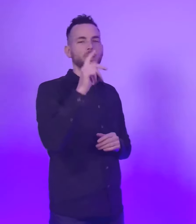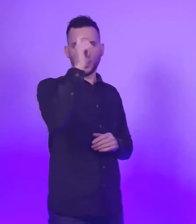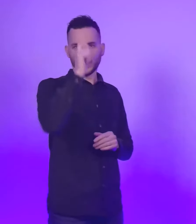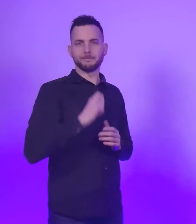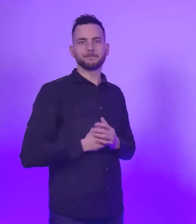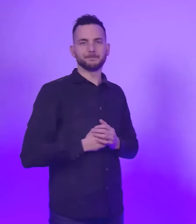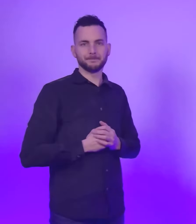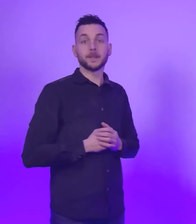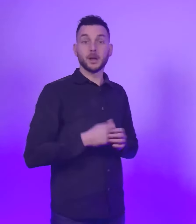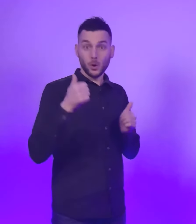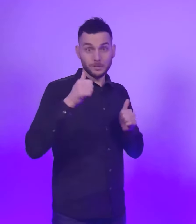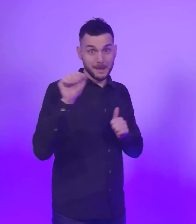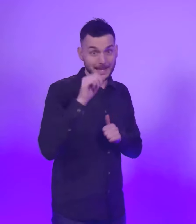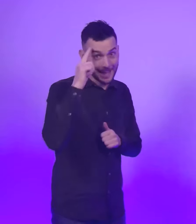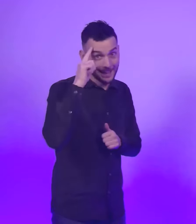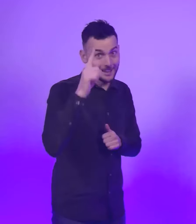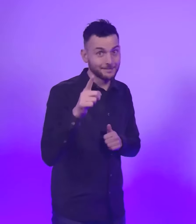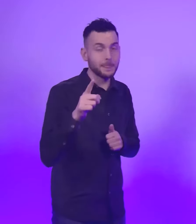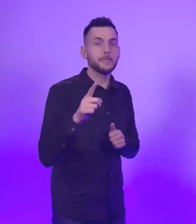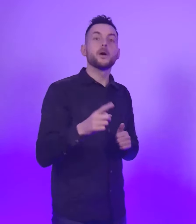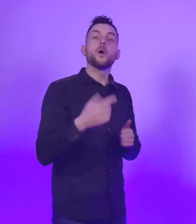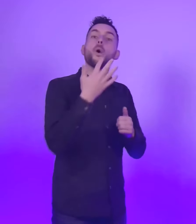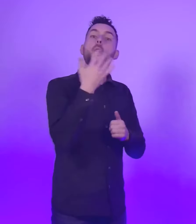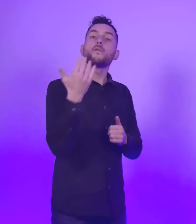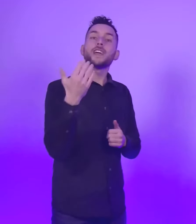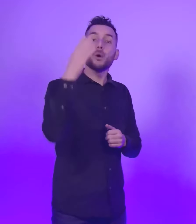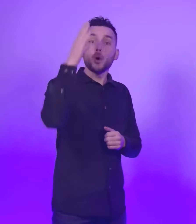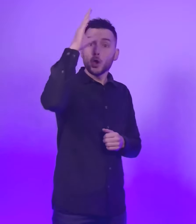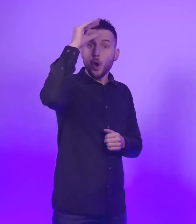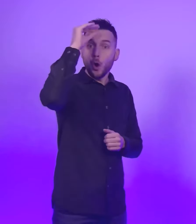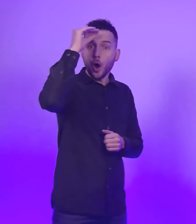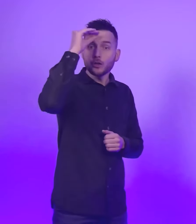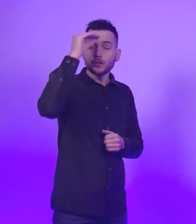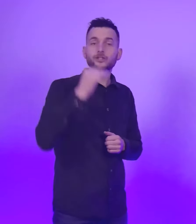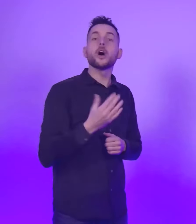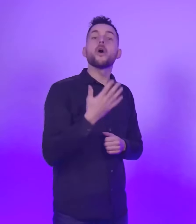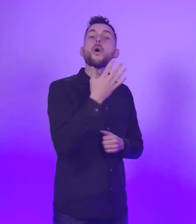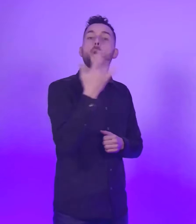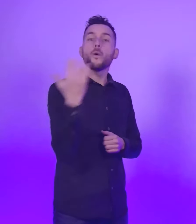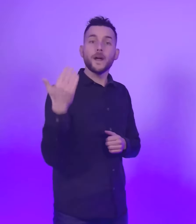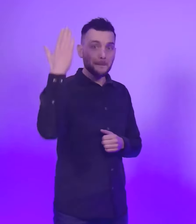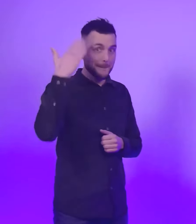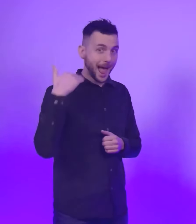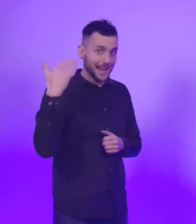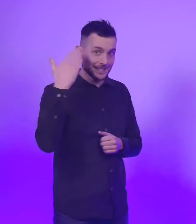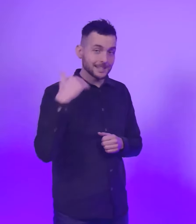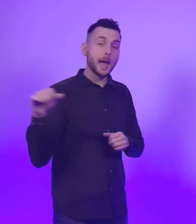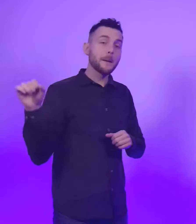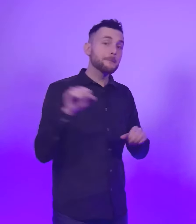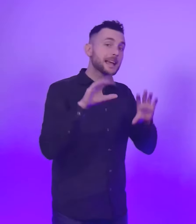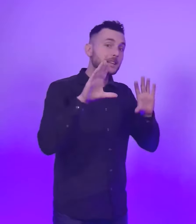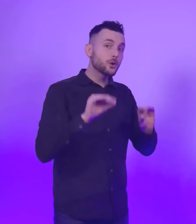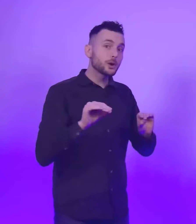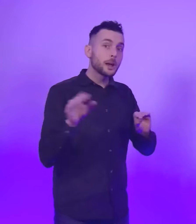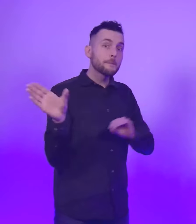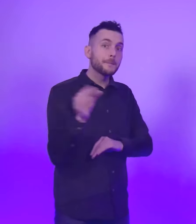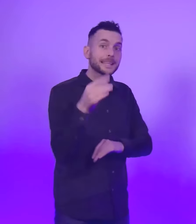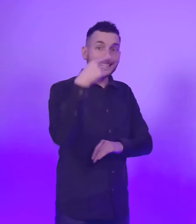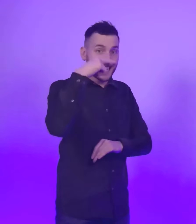meedenken, hè? Hoeveel jongens en hoeveel meisjes deden mee aan het